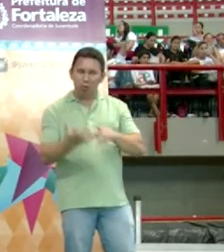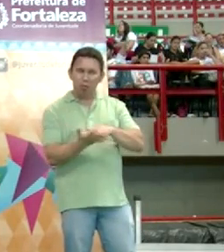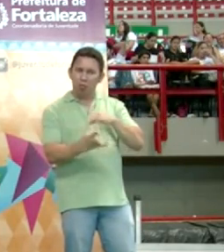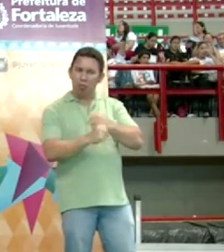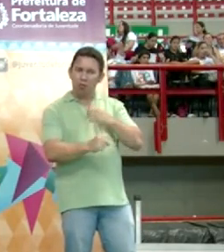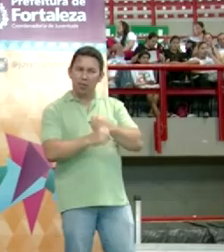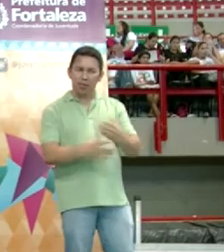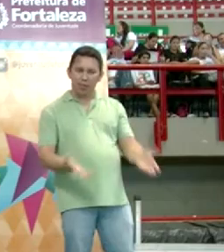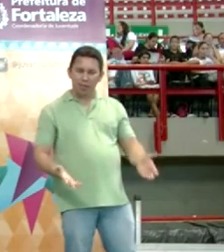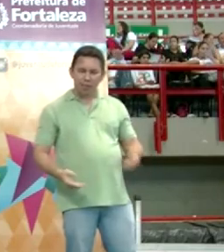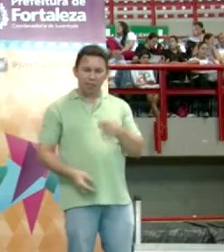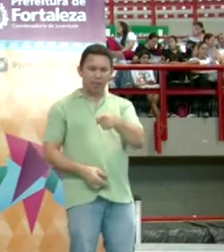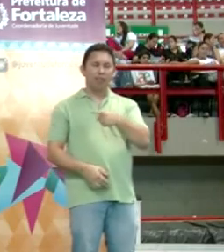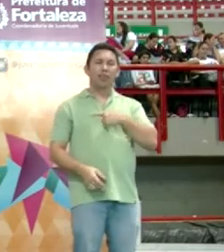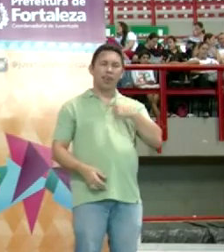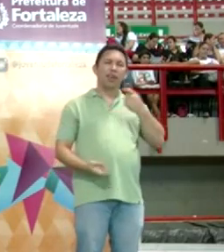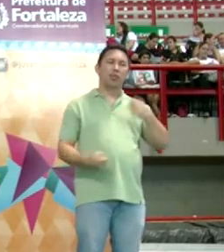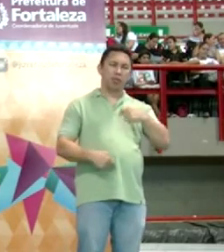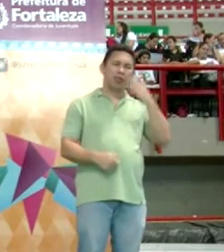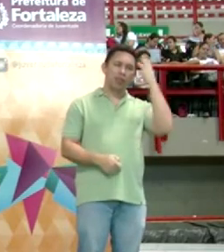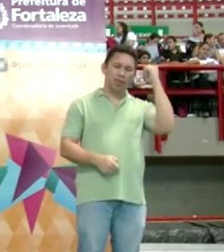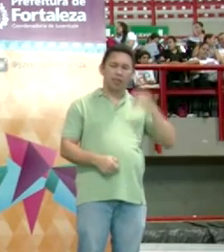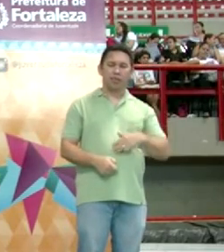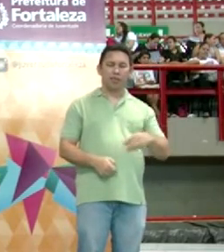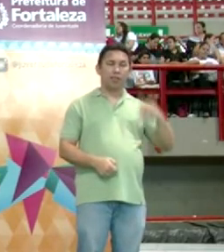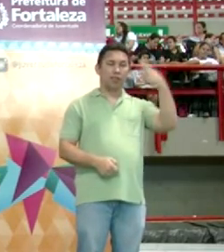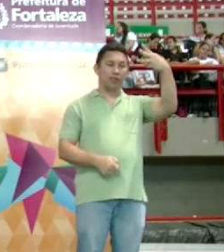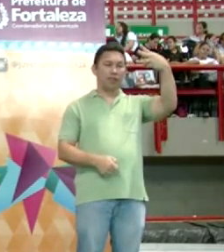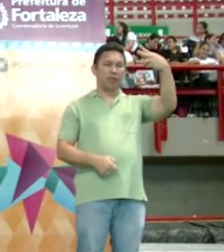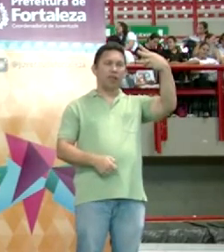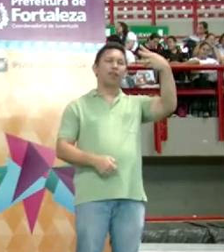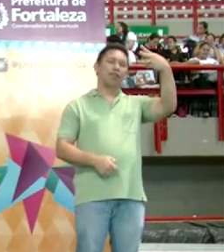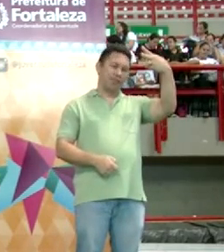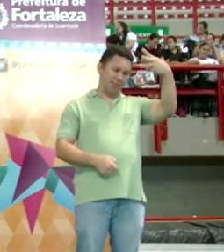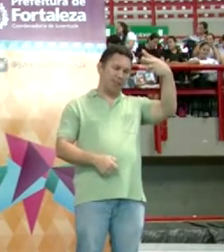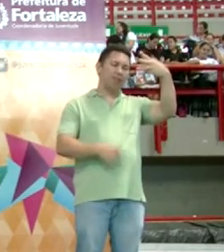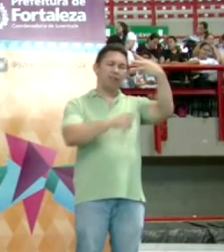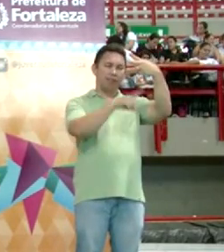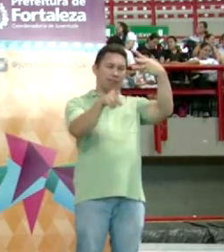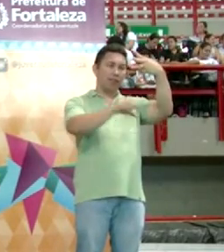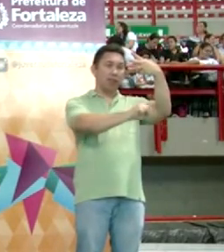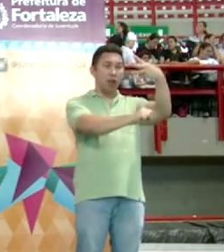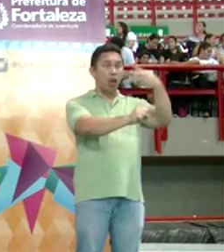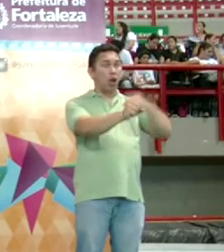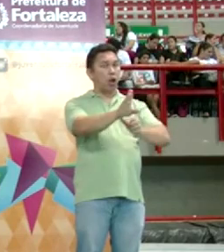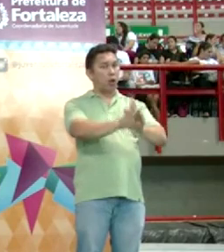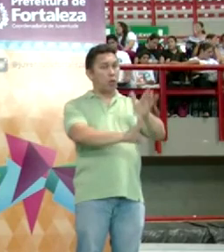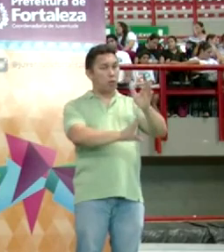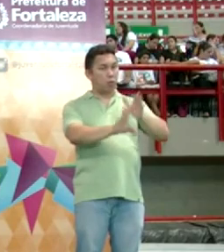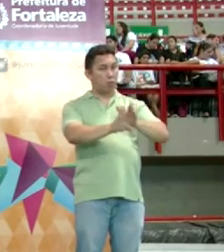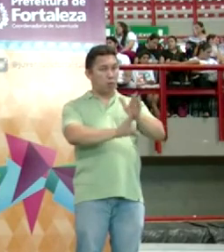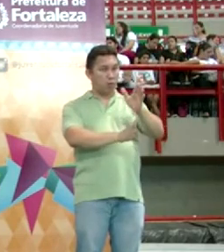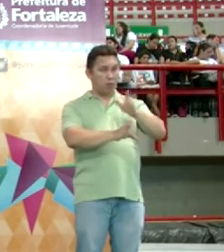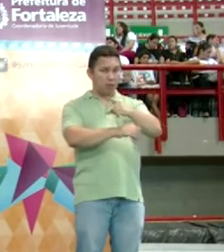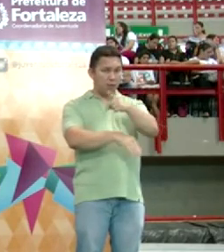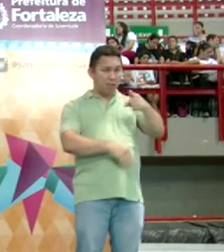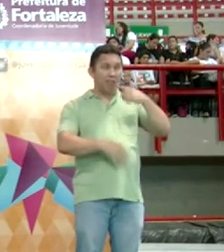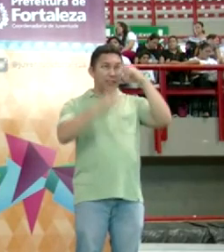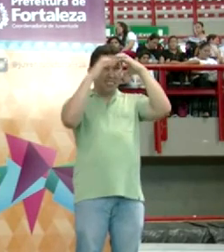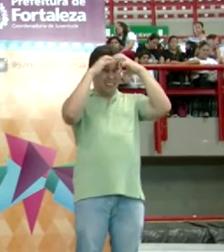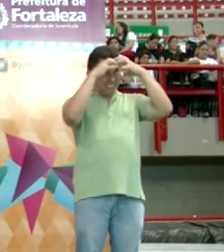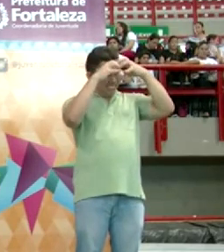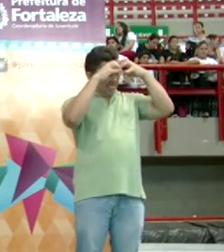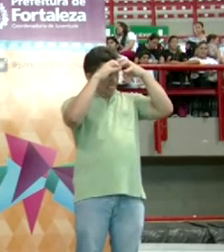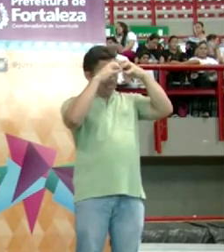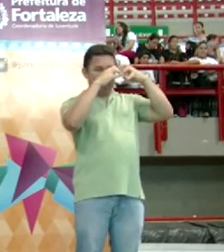calculadora. Essa conta aí tem que saber fazer. 3 dividido por 8. Eu aconselho quem está enferrujado e não